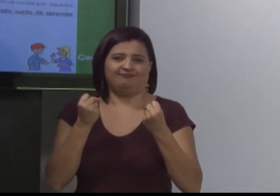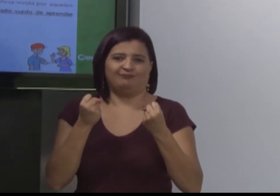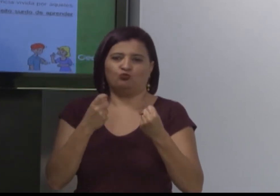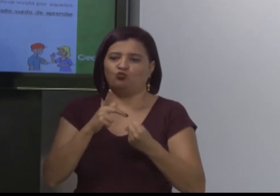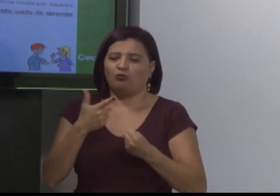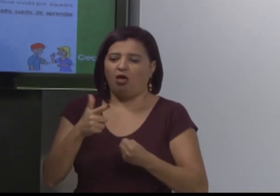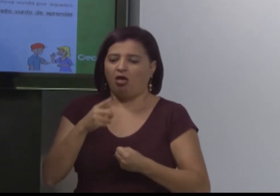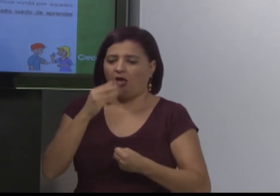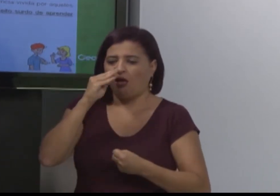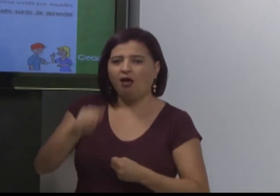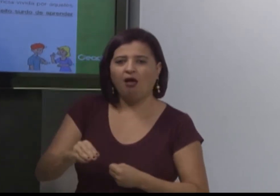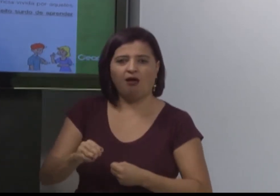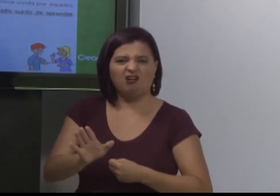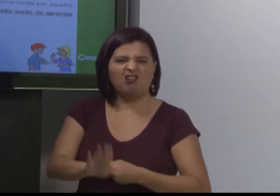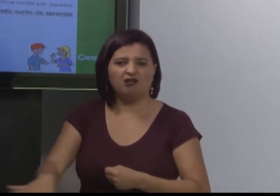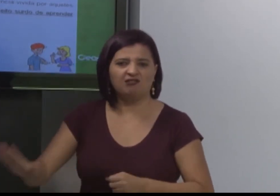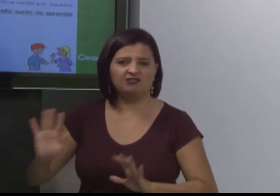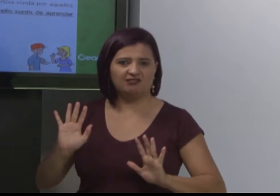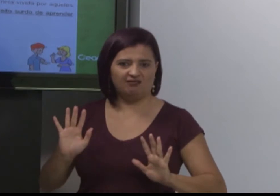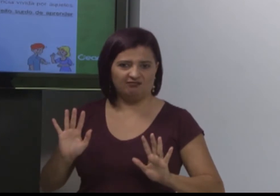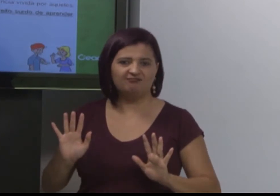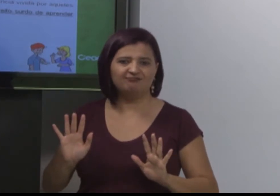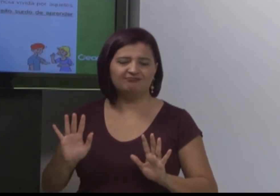sentir, vai pertencer.